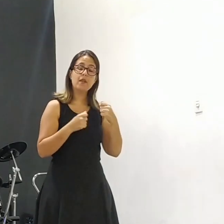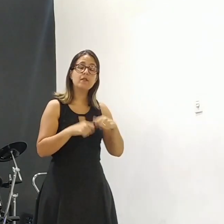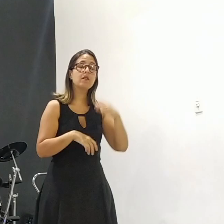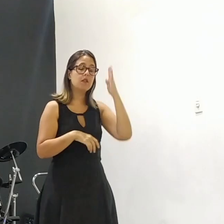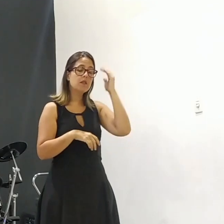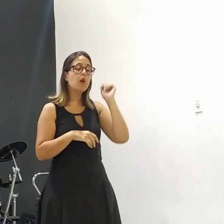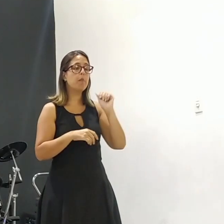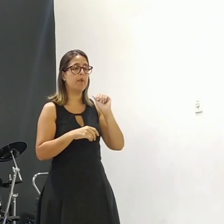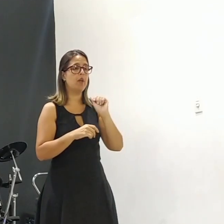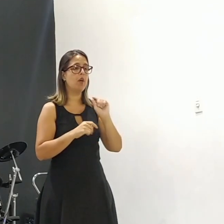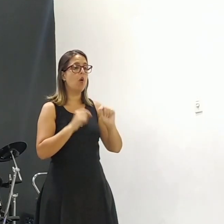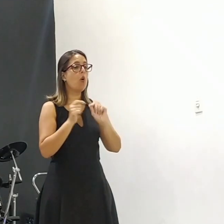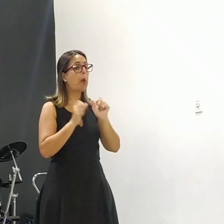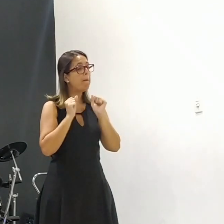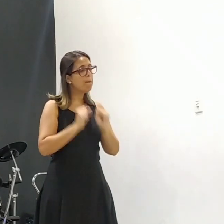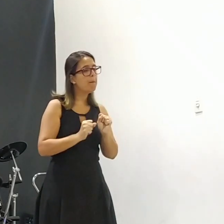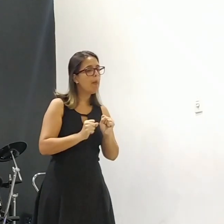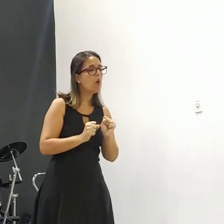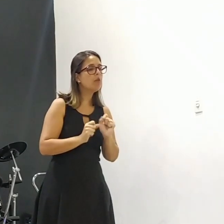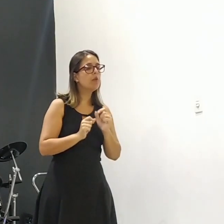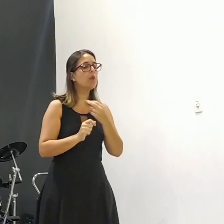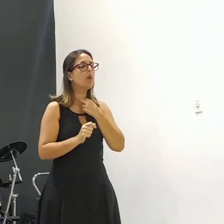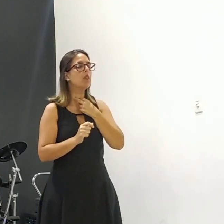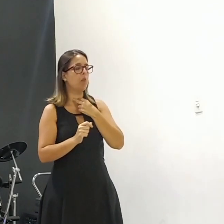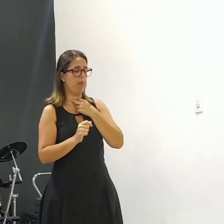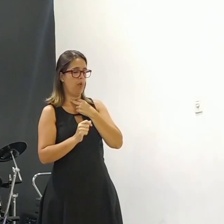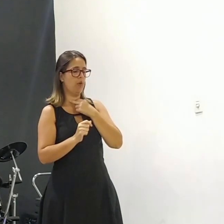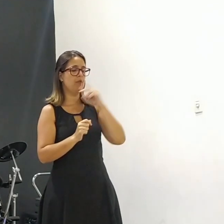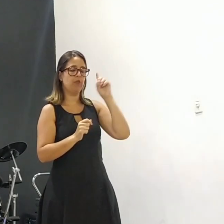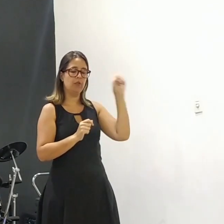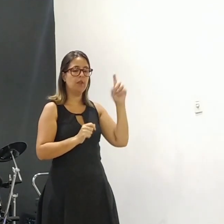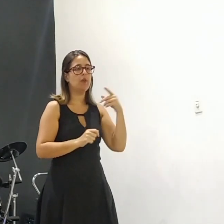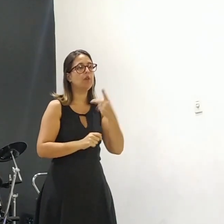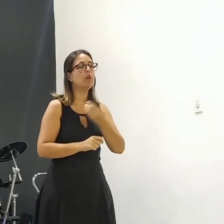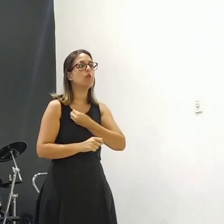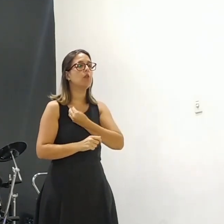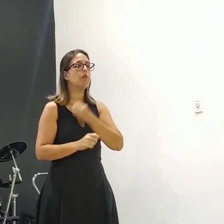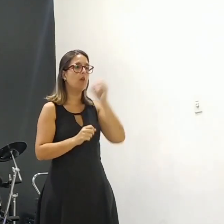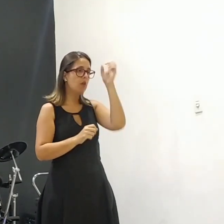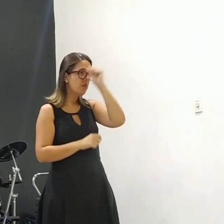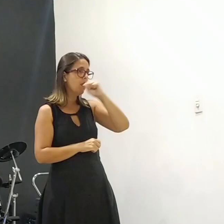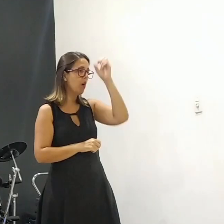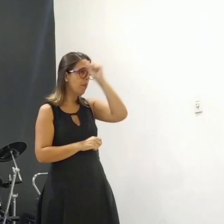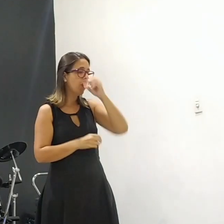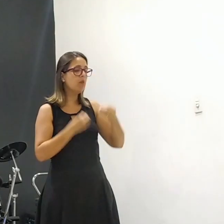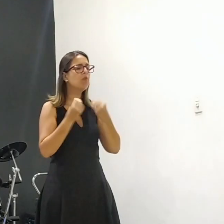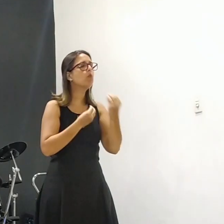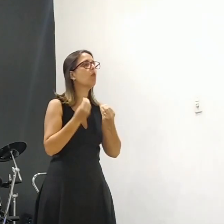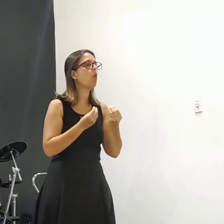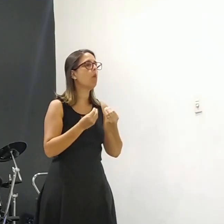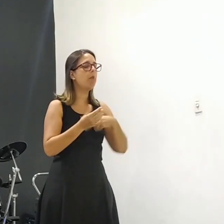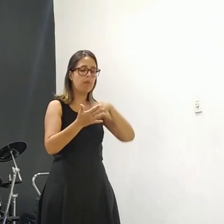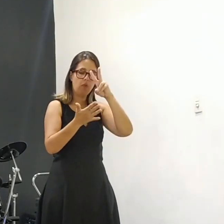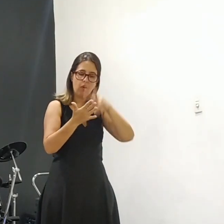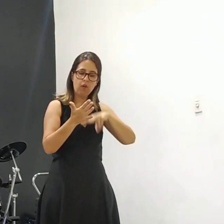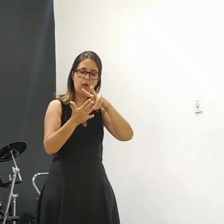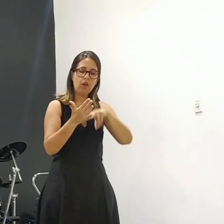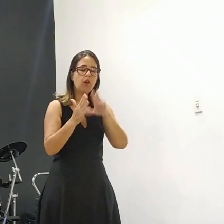saber isso conhecendo a vontade de Deus para a sua vida. E isso você aprende lendo a palavra de Deus.